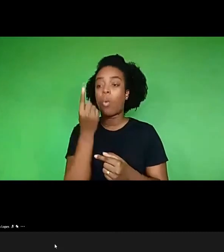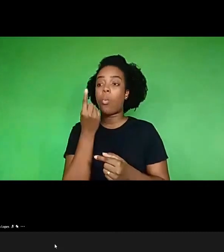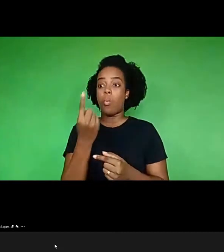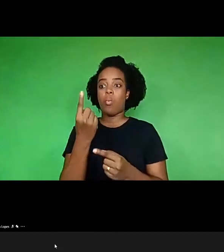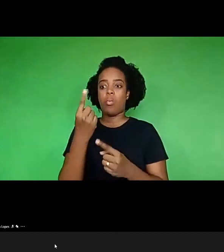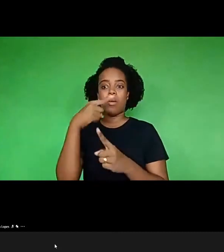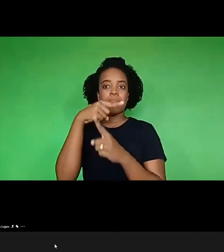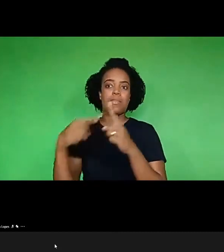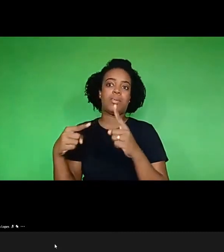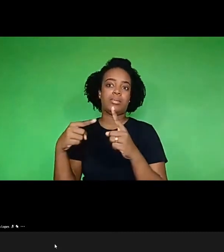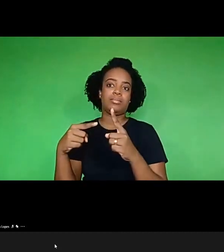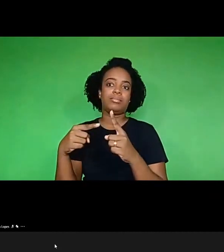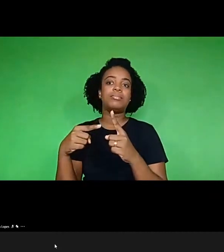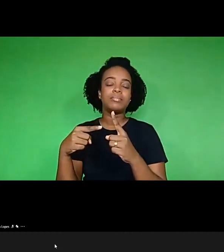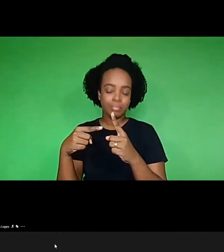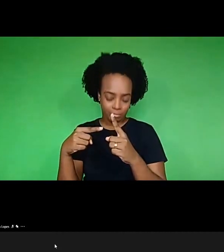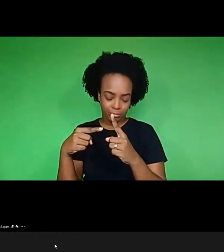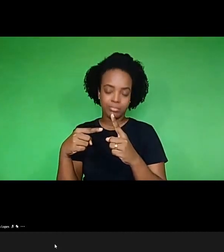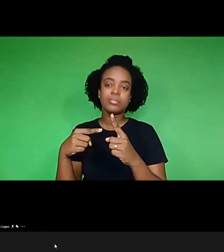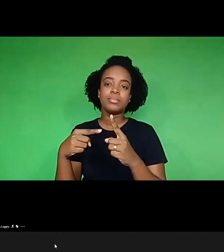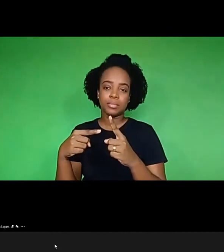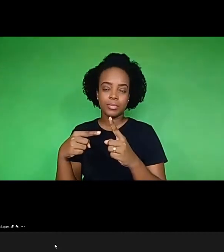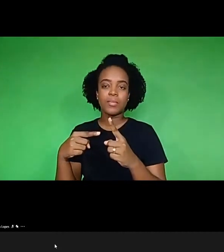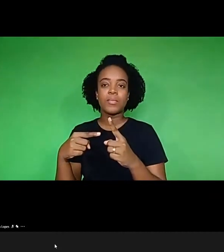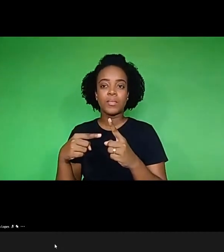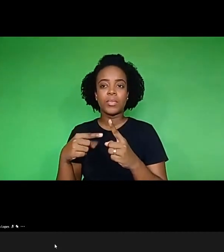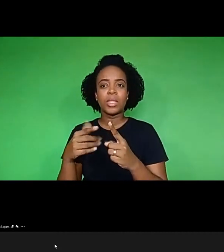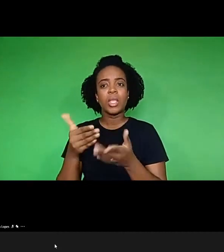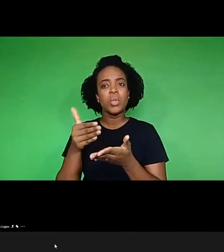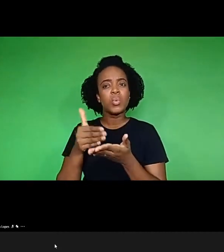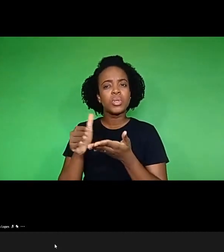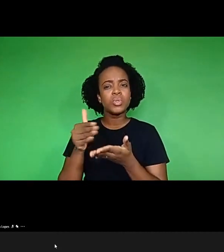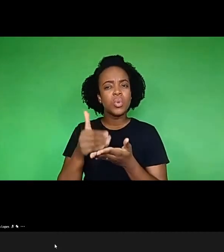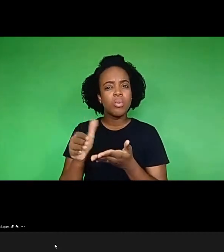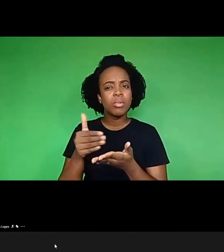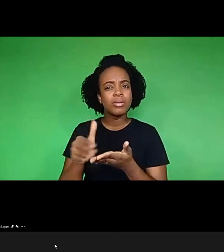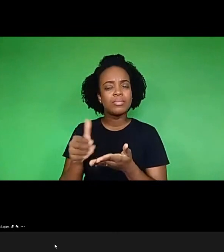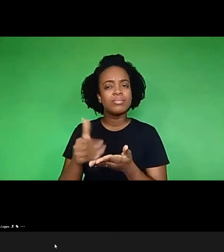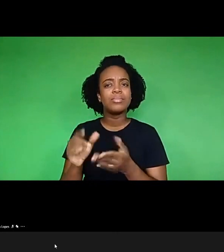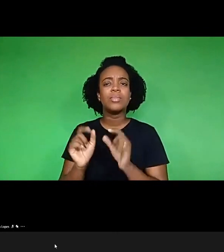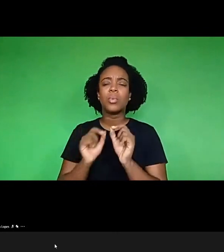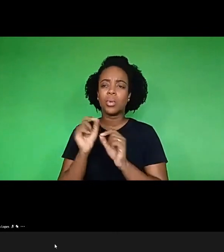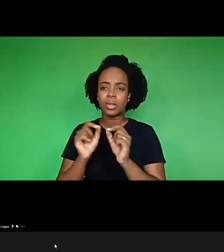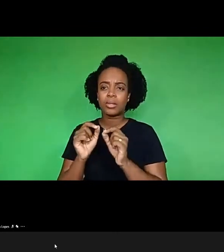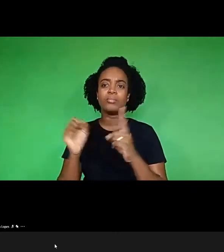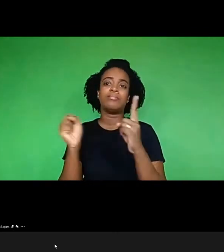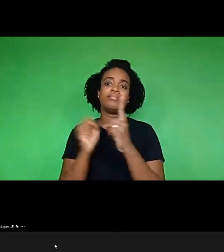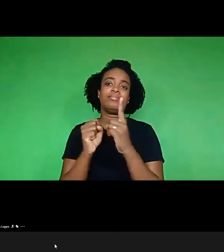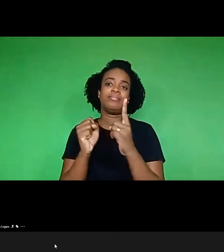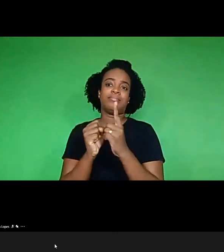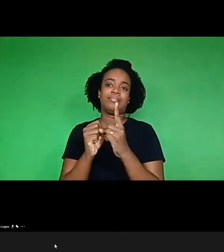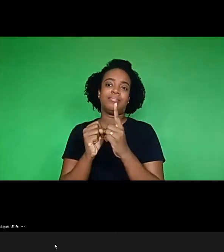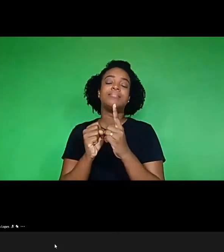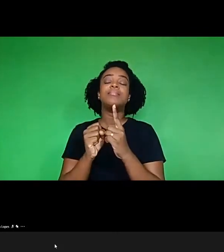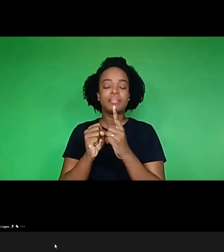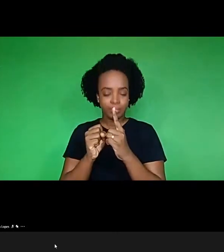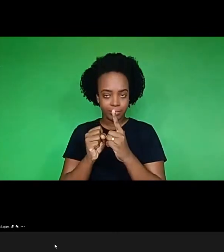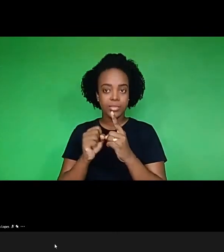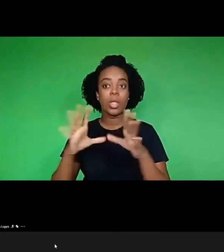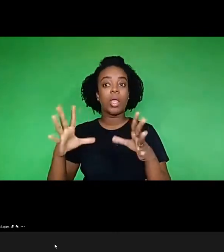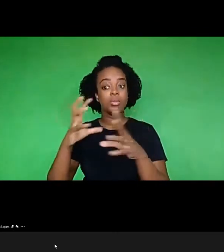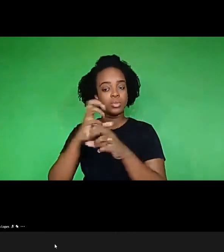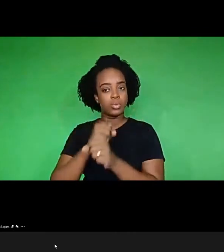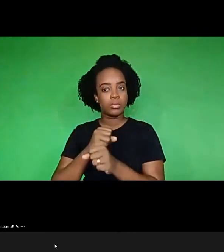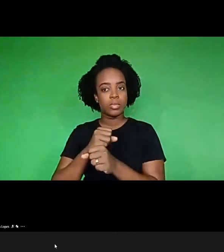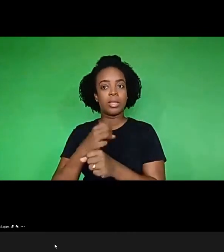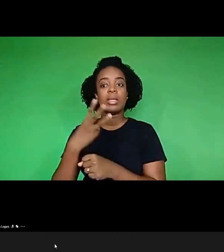durante o horário que ficarem mais conveniente para eles poderão fazer as atividades que serão equivalentes a 30 horas. Então, essa é